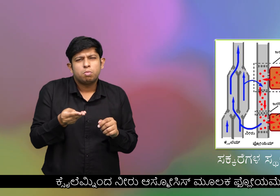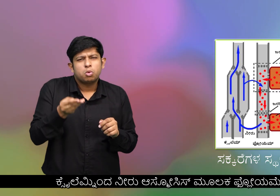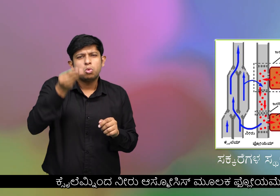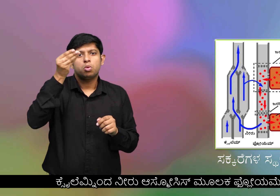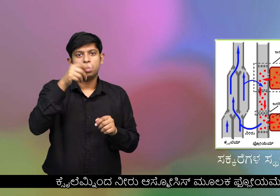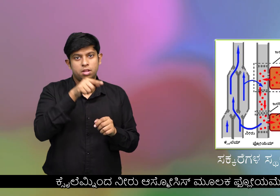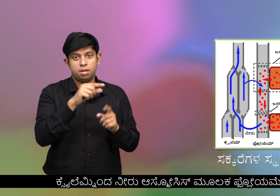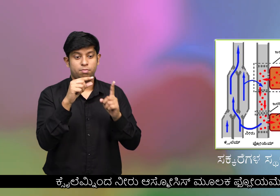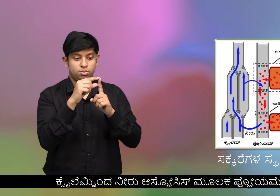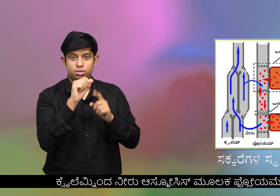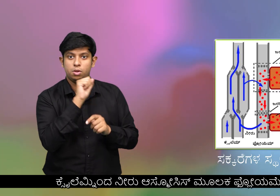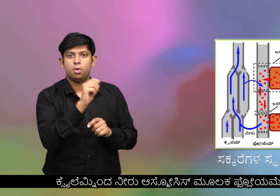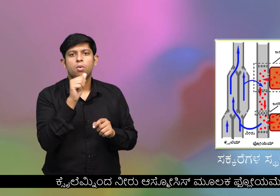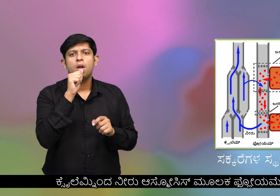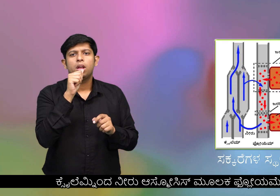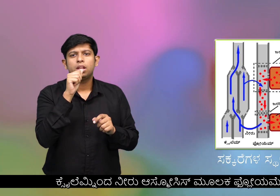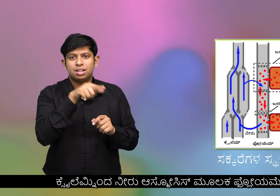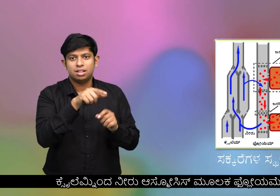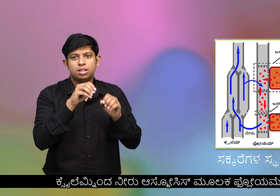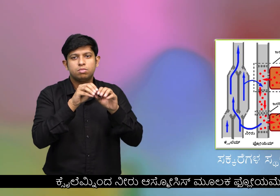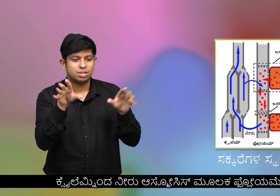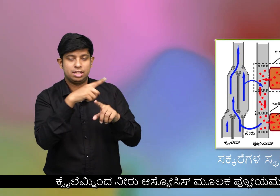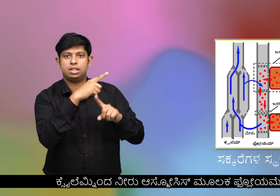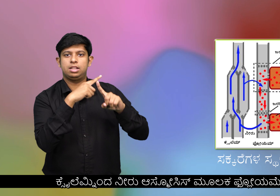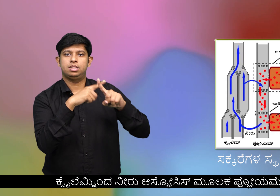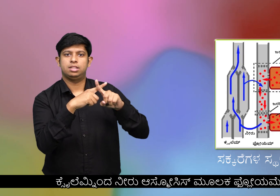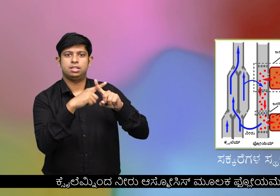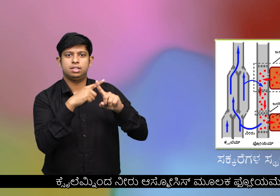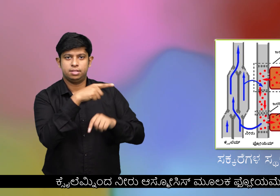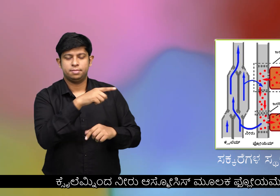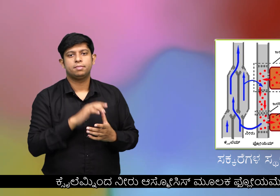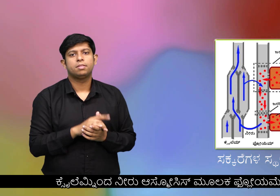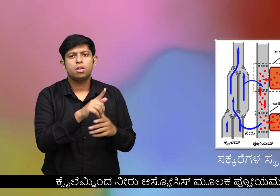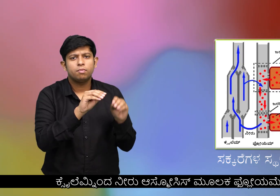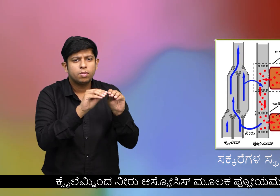ಕಸೈಲಮ್ನಿಂದ ನೀರು ಆಸ್ಮೋಸಿಸ್ ಮೂಲಕ ಫ್ಲೋಯಂಗೆ ಚಲಿಸುತ್ತದೆ.